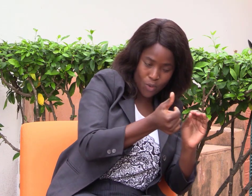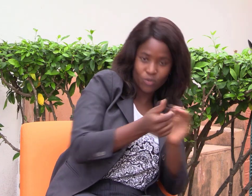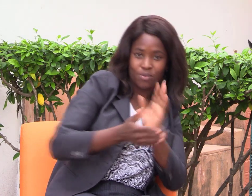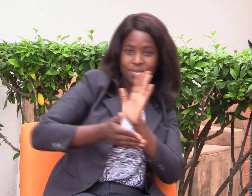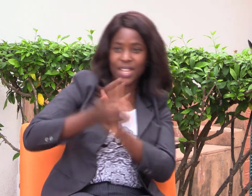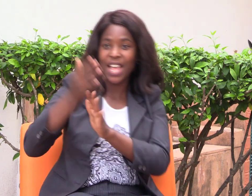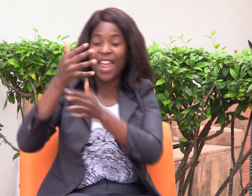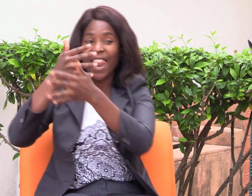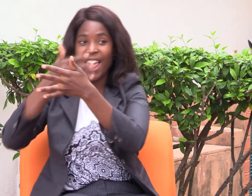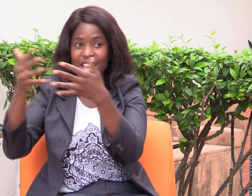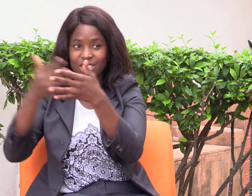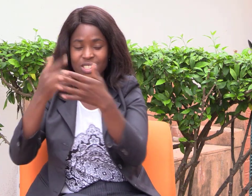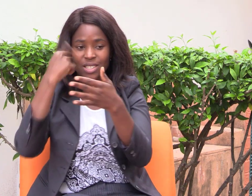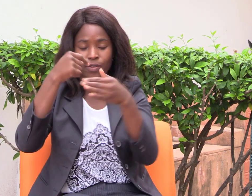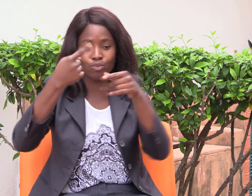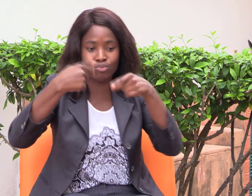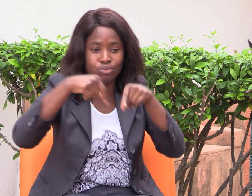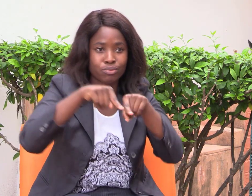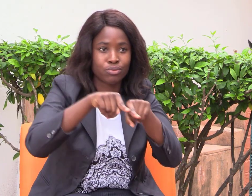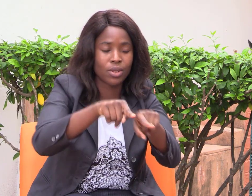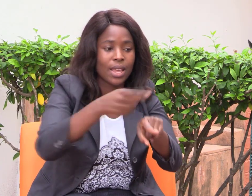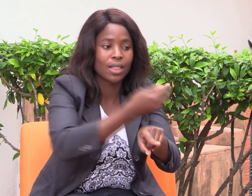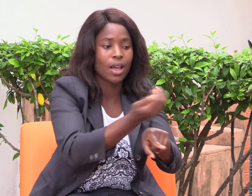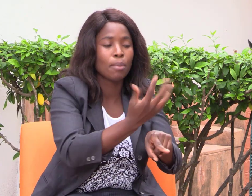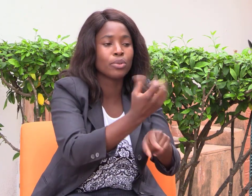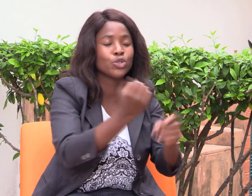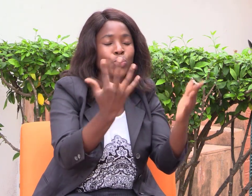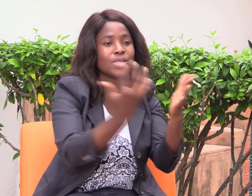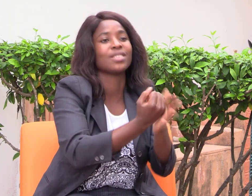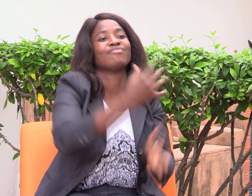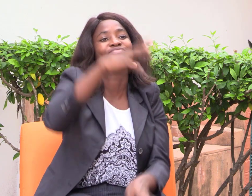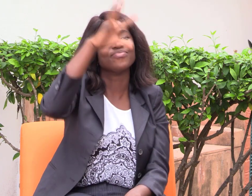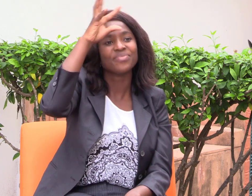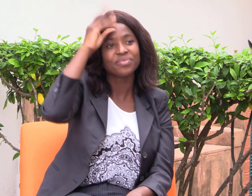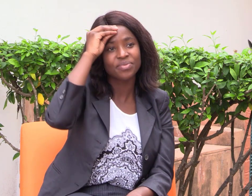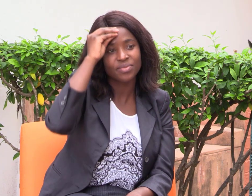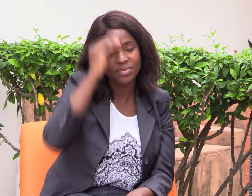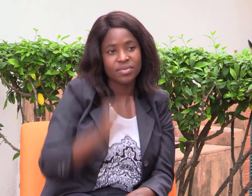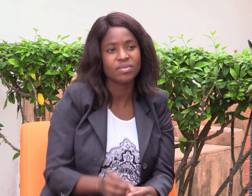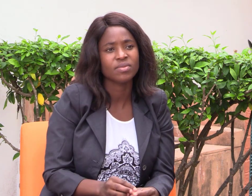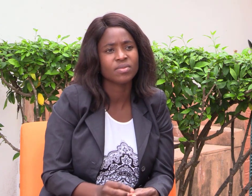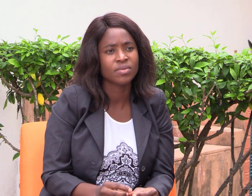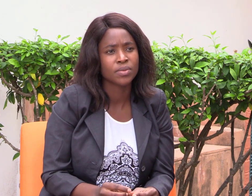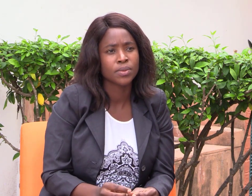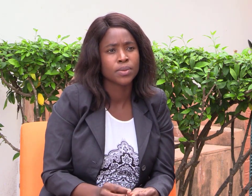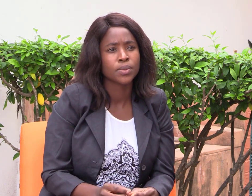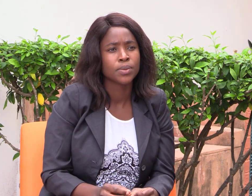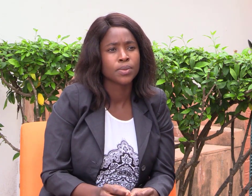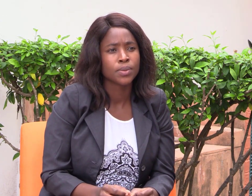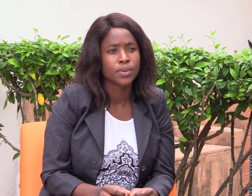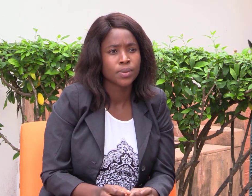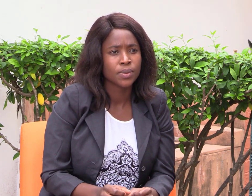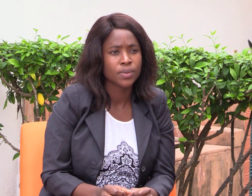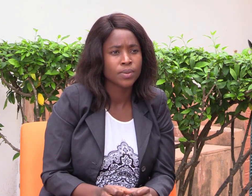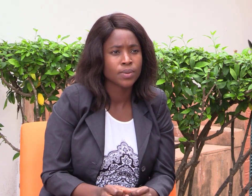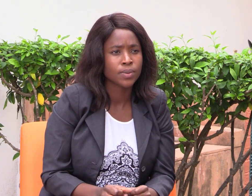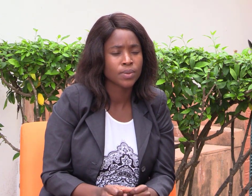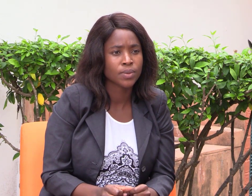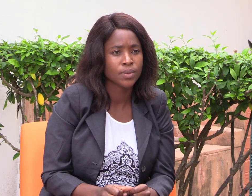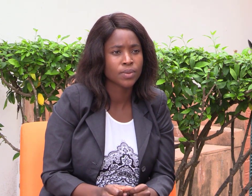que não ouve. Facilmente, dificilmente conseguem comunicar-se, mas para uma pessoa que fala está lá a escrever, para essa criança também que